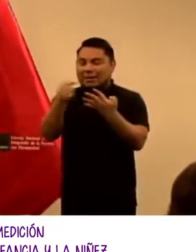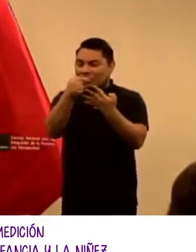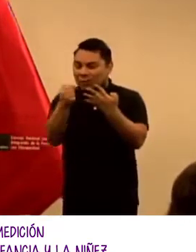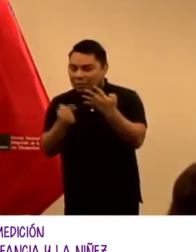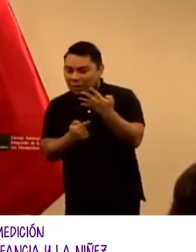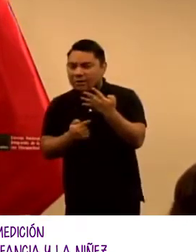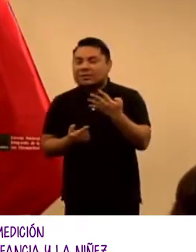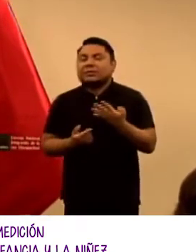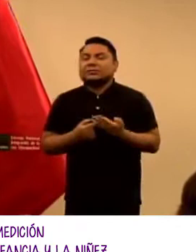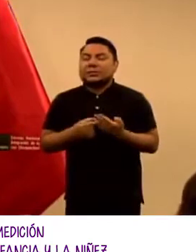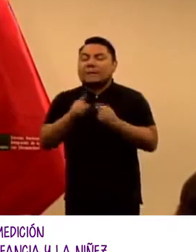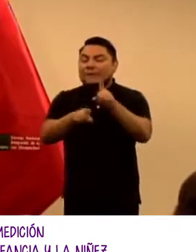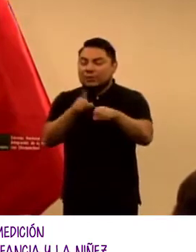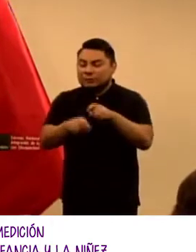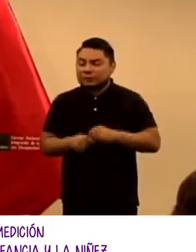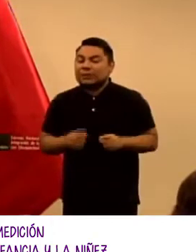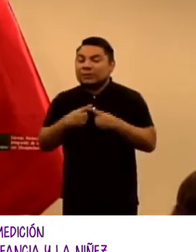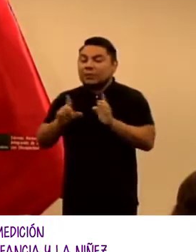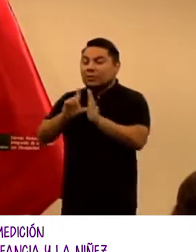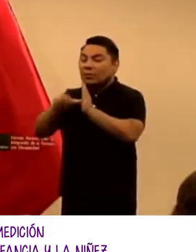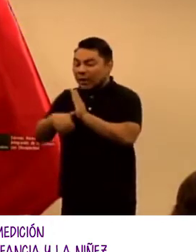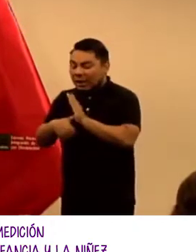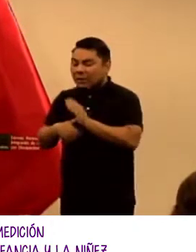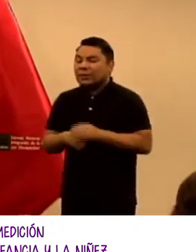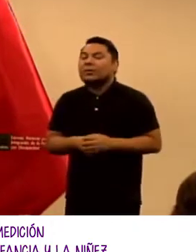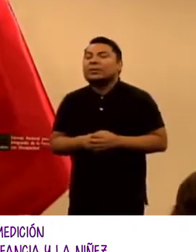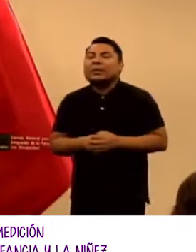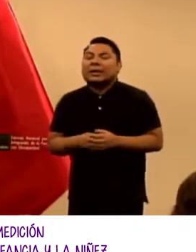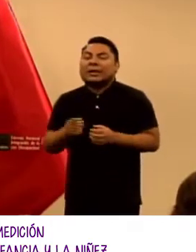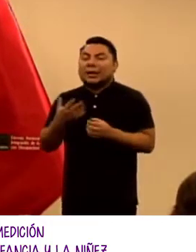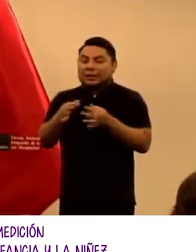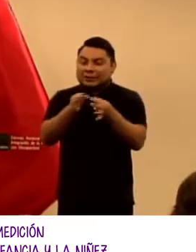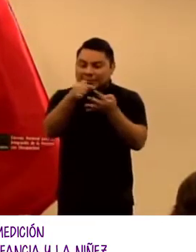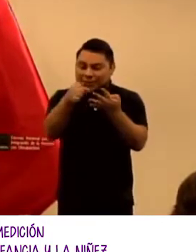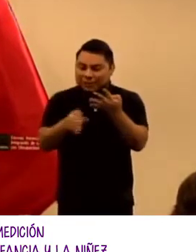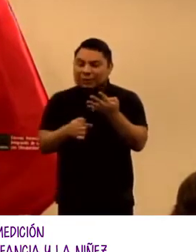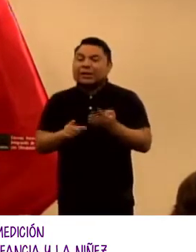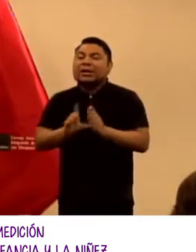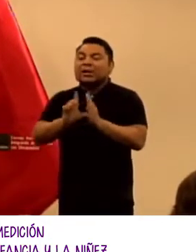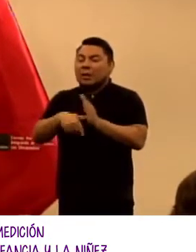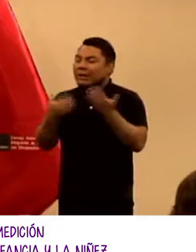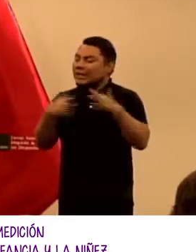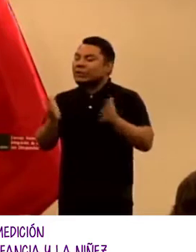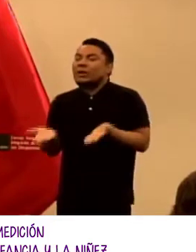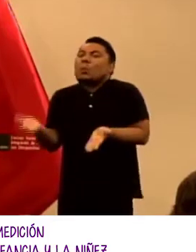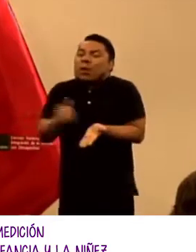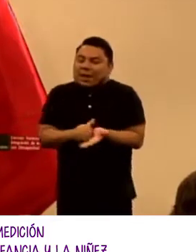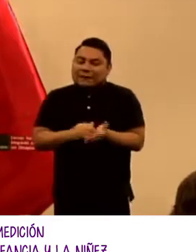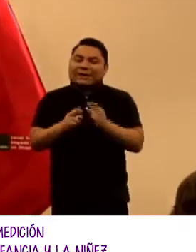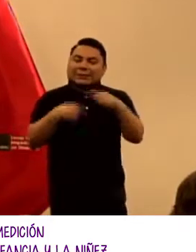primera, quizás en la segunda pregunta, pero luego, de no ser necesario, que no se vuelvan a repetir. En todo eso para dar fluidez a la